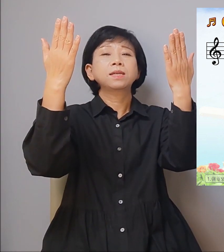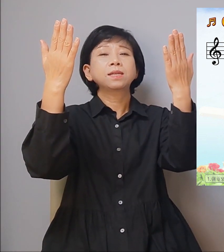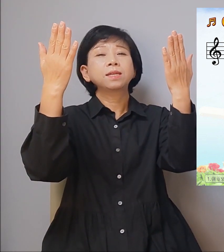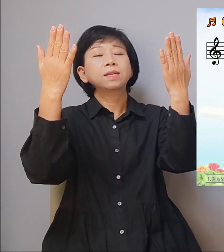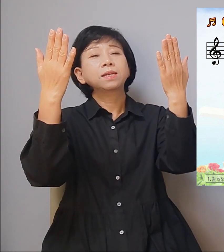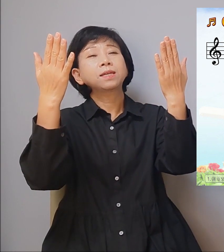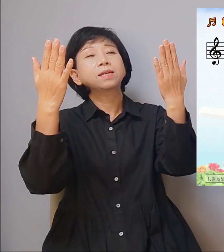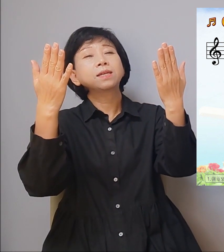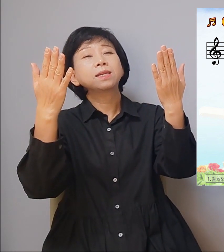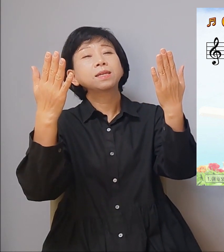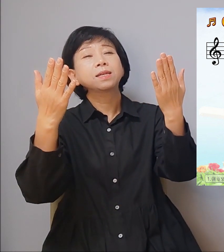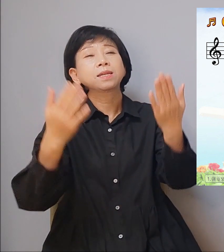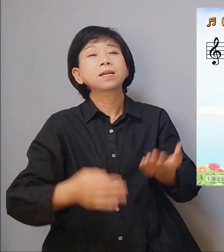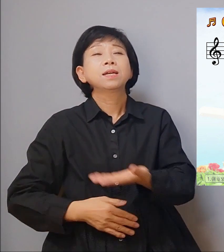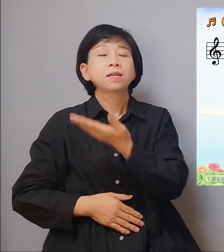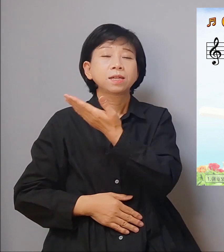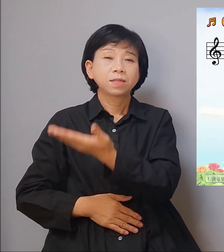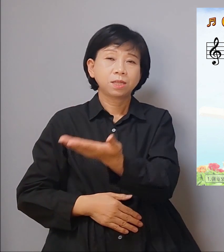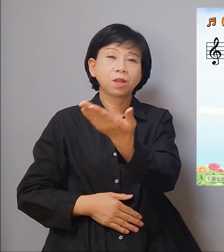인도하시리.